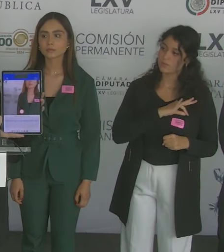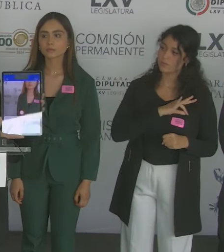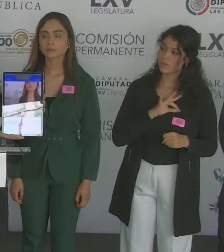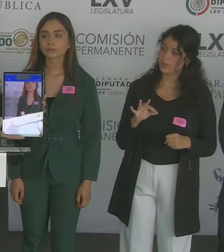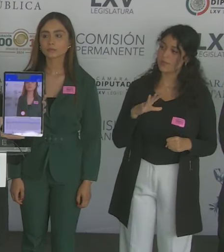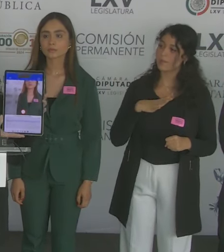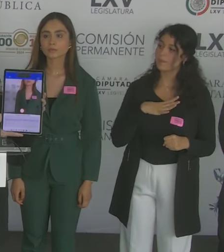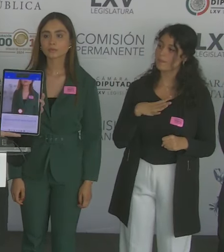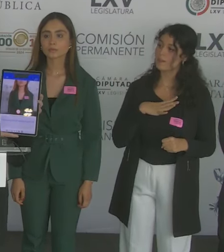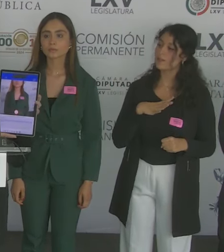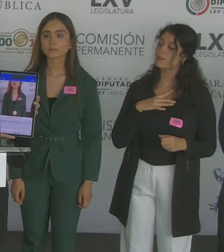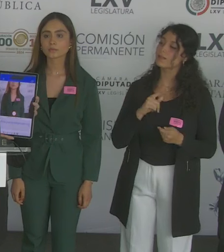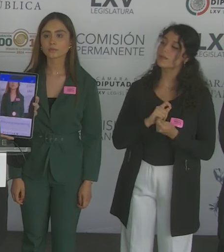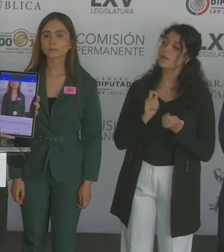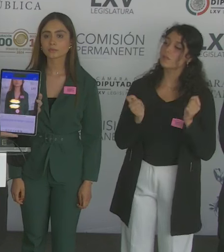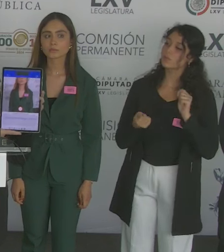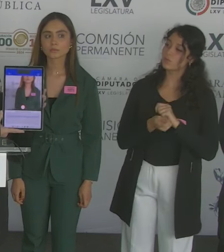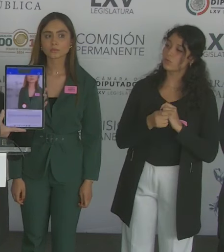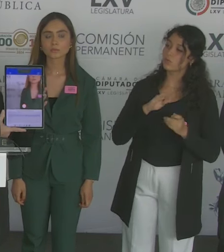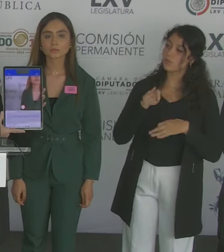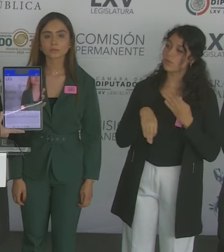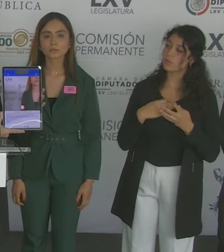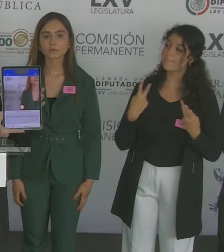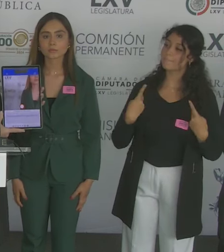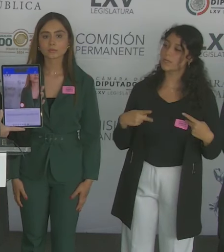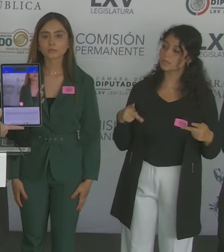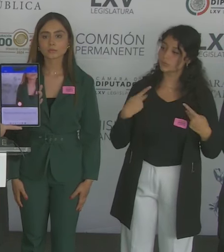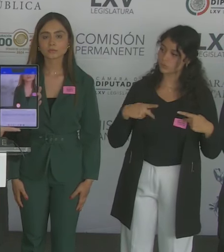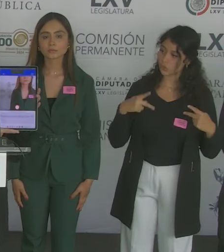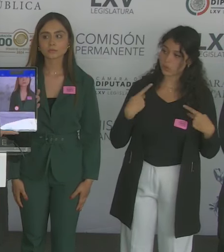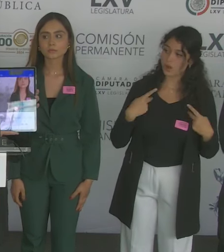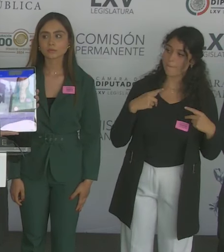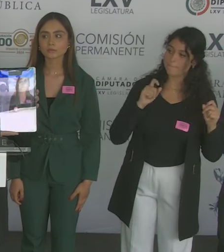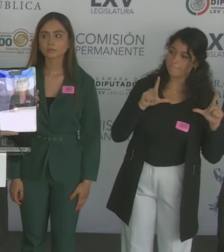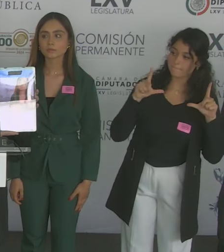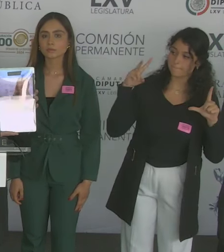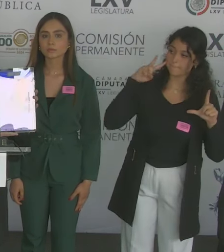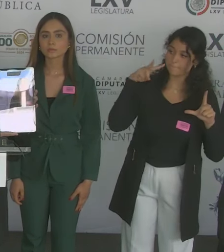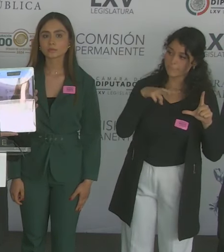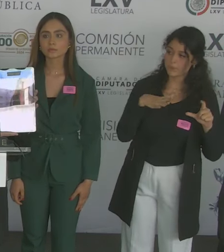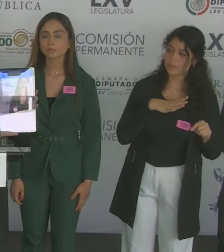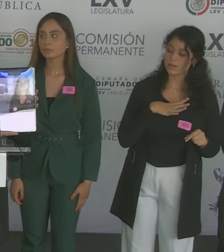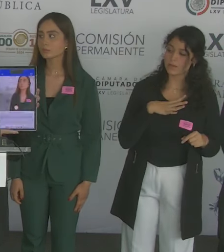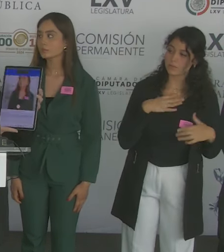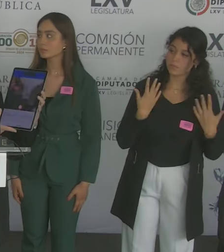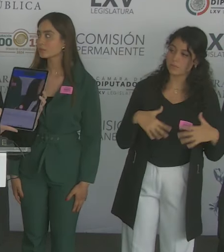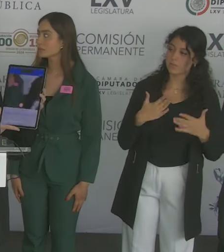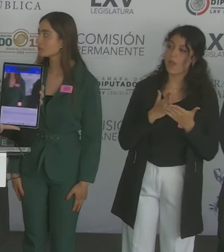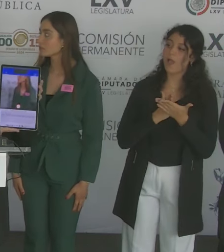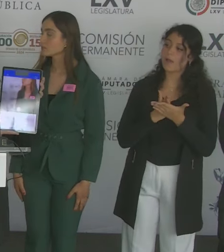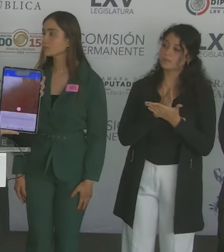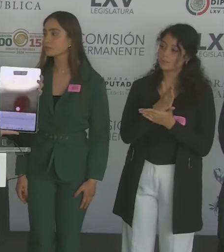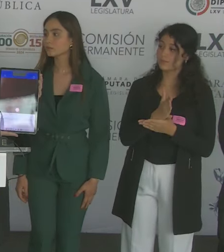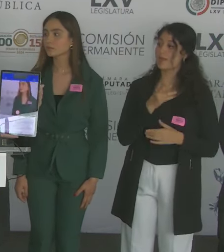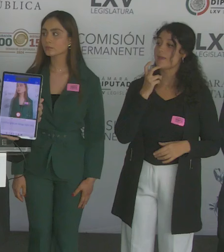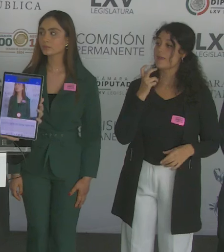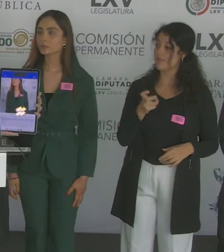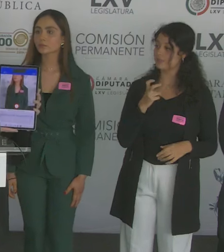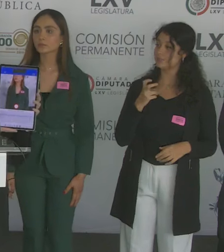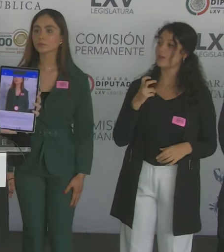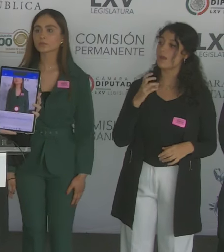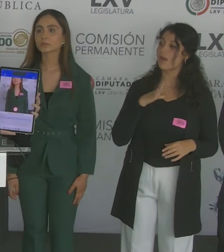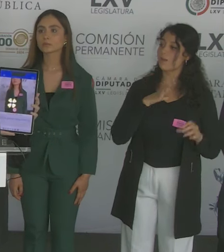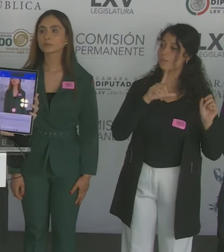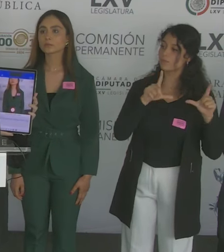la conversación con alguna de las personas de ventanilla para poder tener la accesibilidad tenemos algunos logotipos